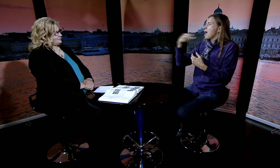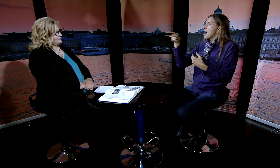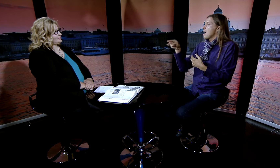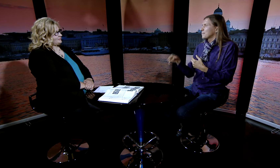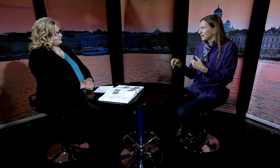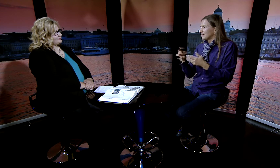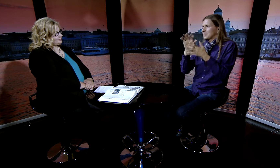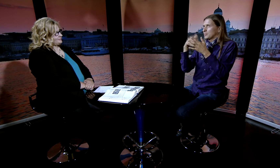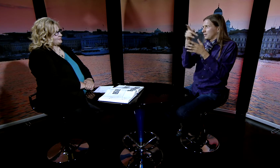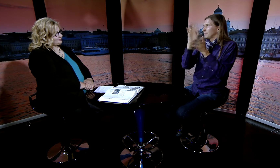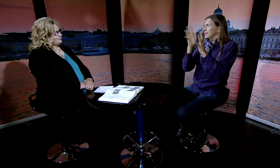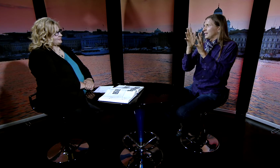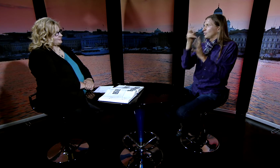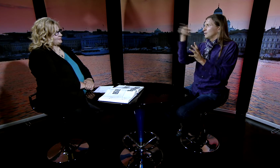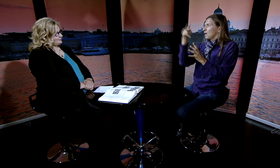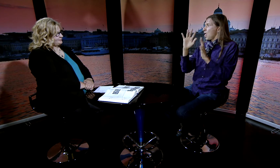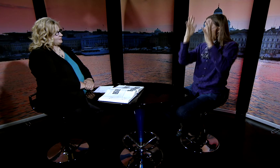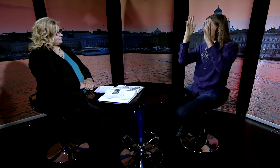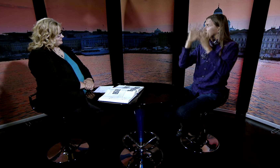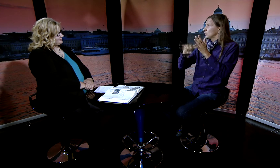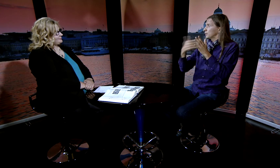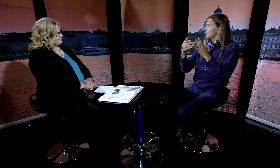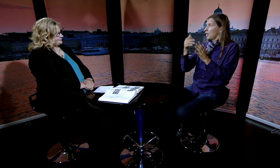Videokuva tuo viittomakielen näkökulman hienosti esiin.